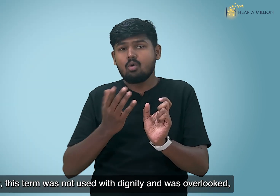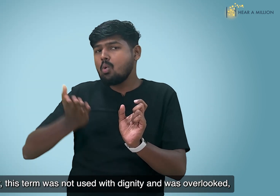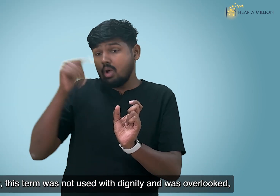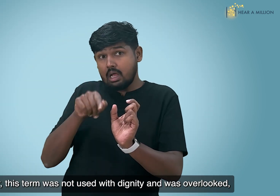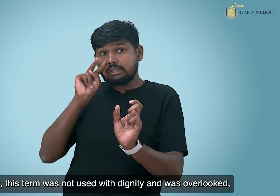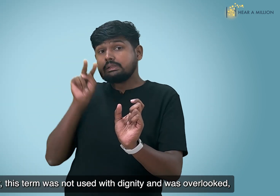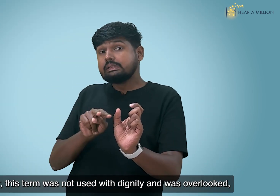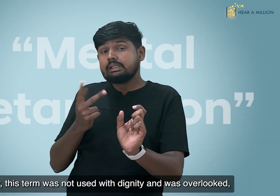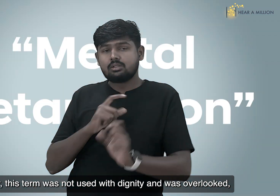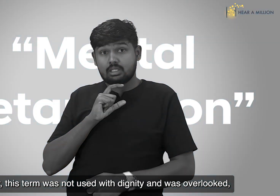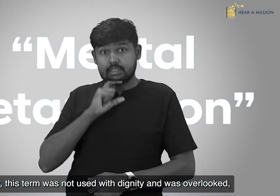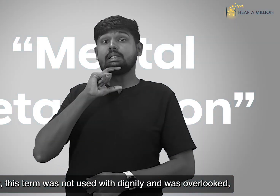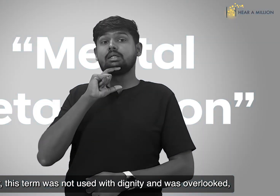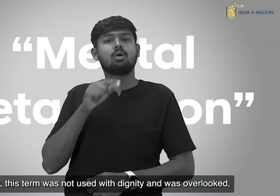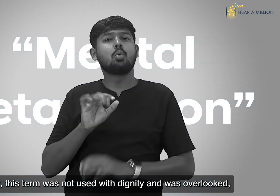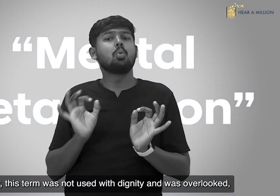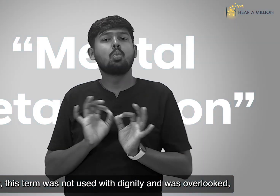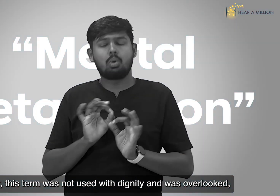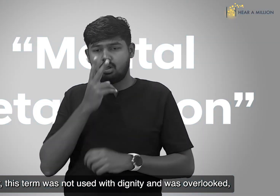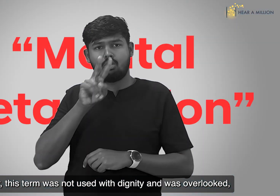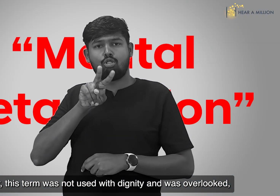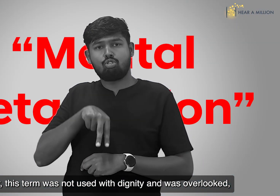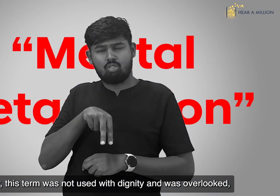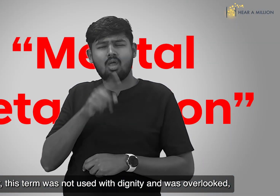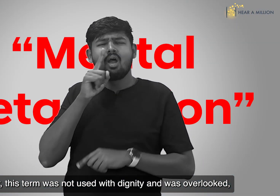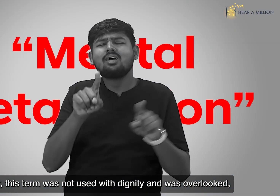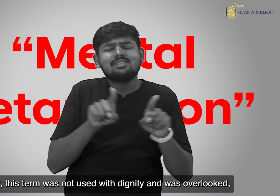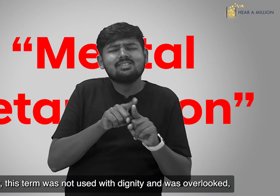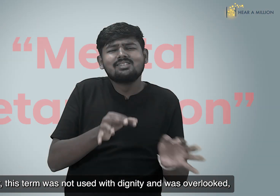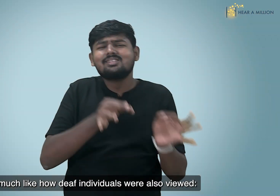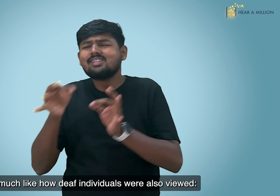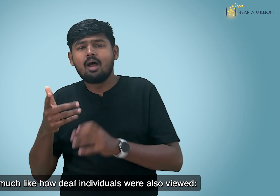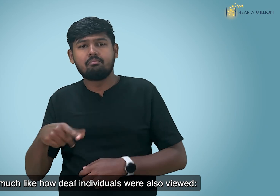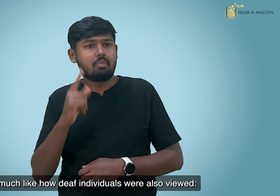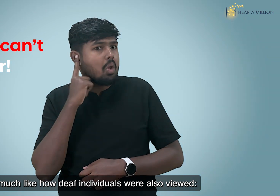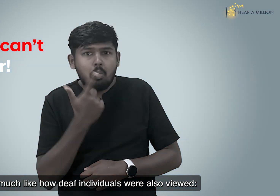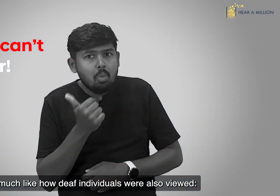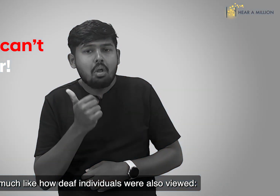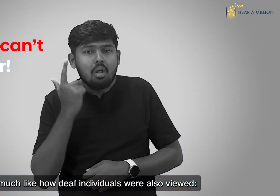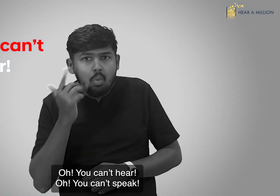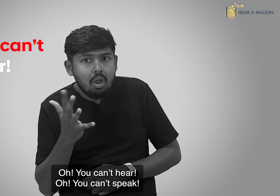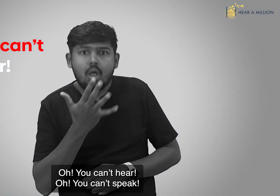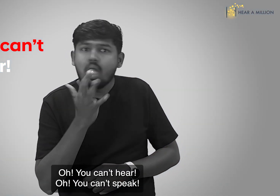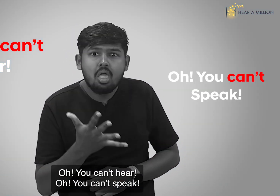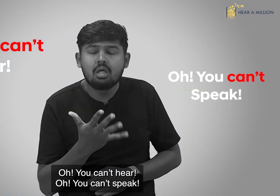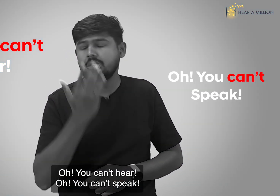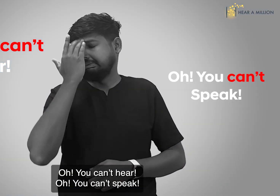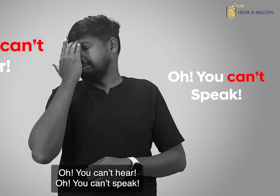हालांकि इस शब्द का प्रयोग गरिमा के साथ नहीं किया गया था और अनदेखा कर दिया गया था, ठीक उसी तरह जैसे बधे व्यक्ति को देखा जाता था। ओ आप सुन नहीं